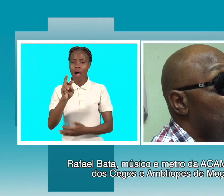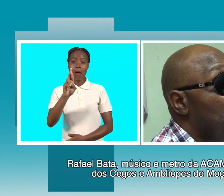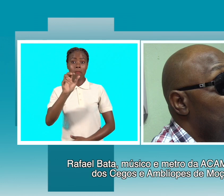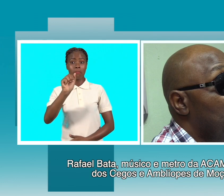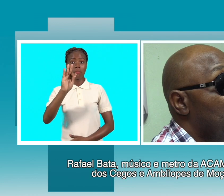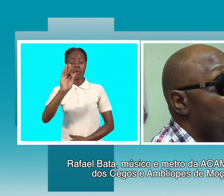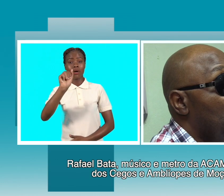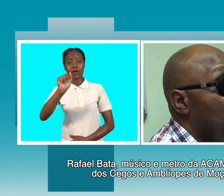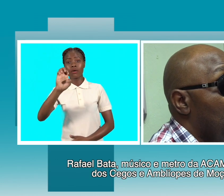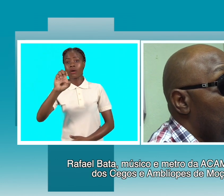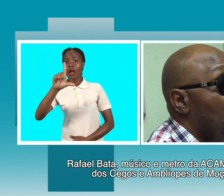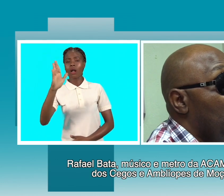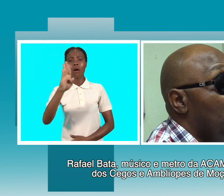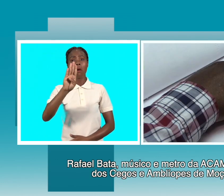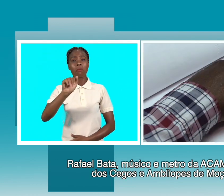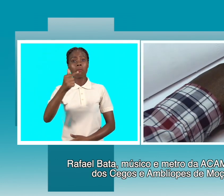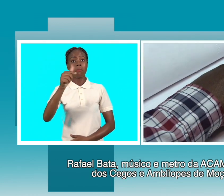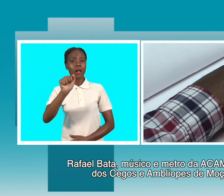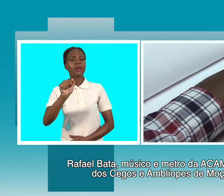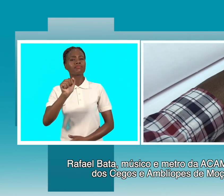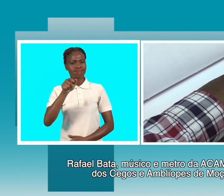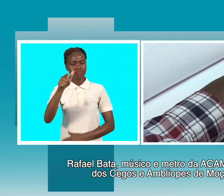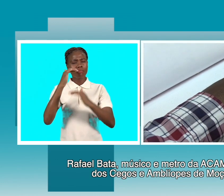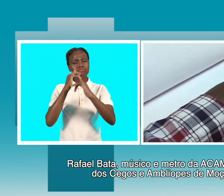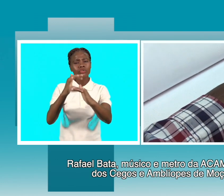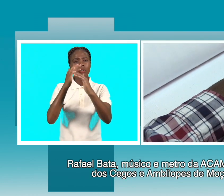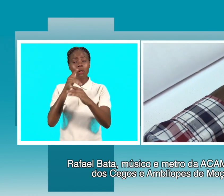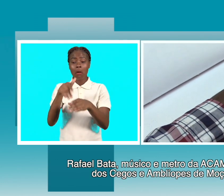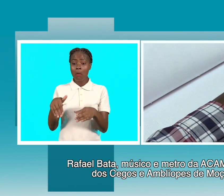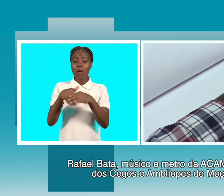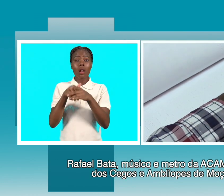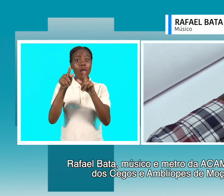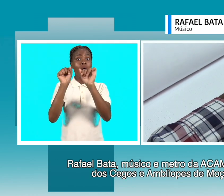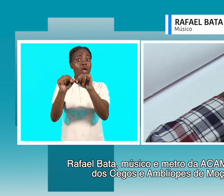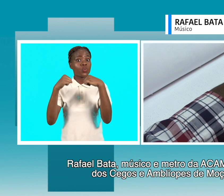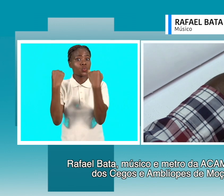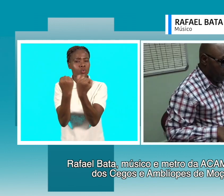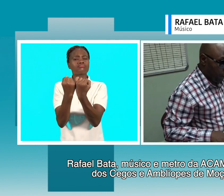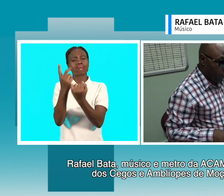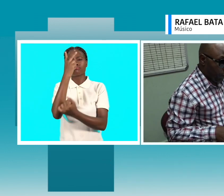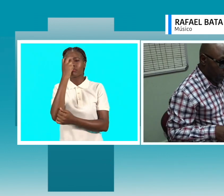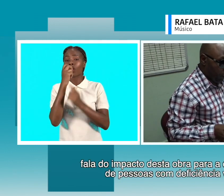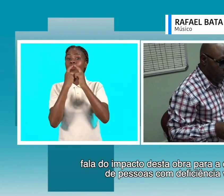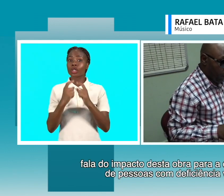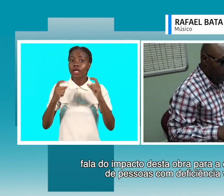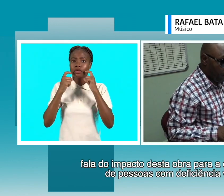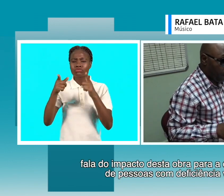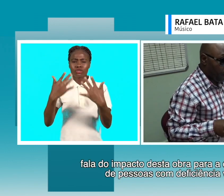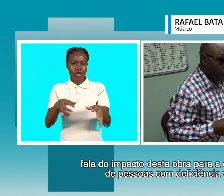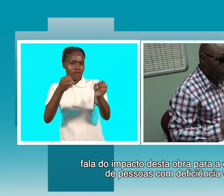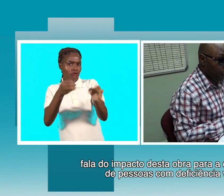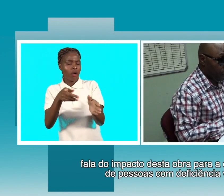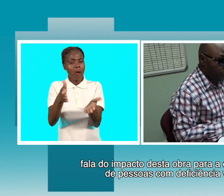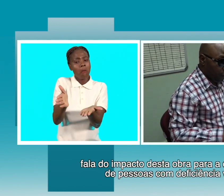Rafael Bada, músico e membro da ACAMU, Associação dos Cegos e Ambílopes de Moçambique, fala do